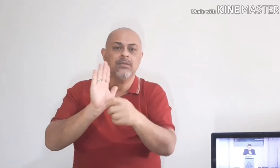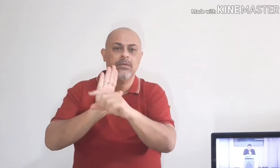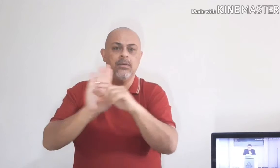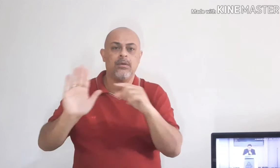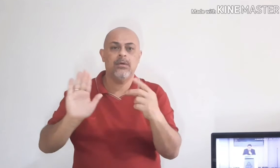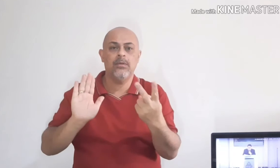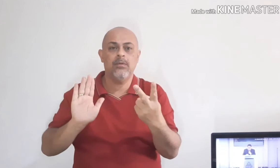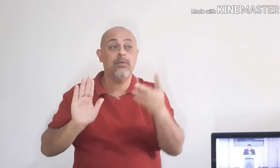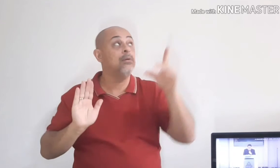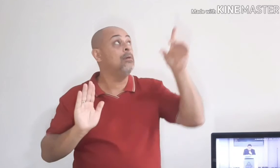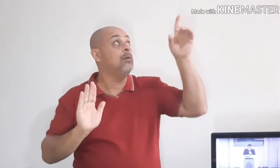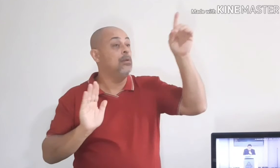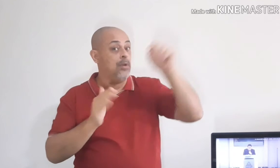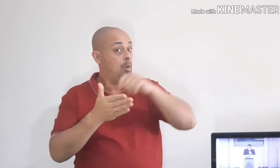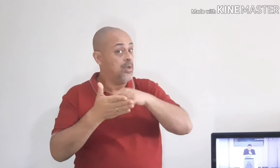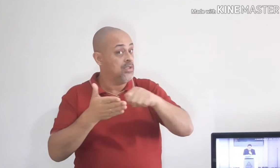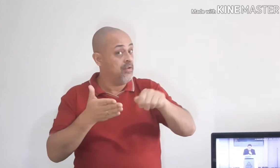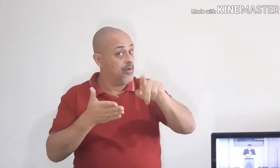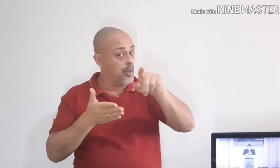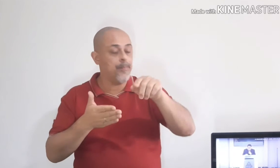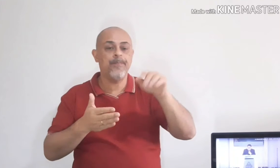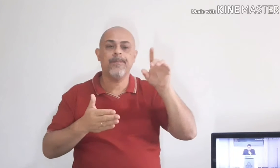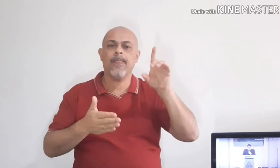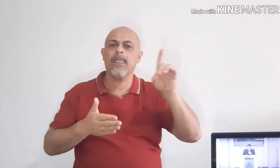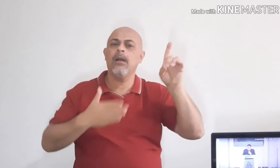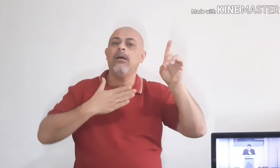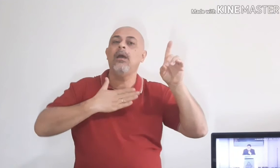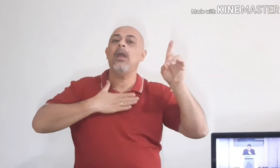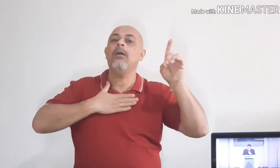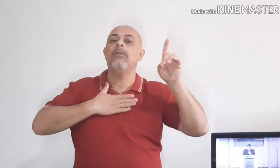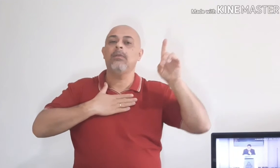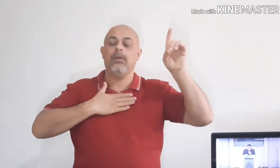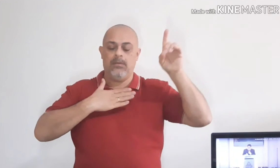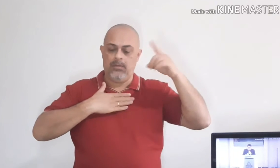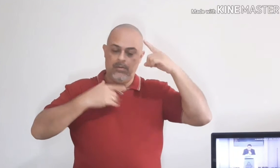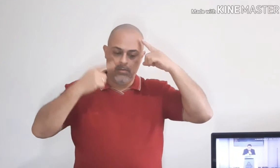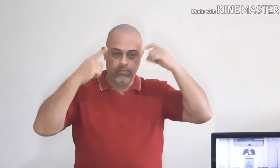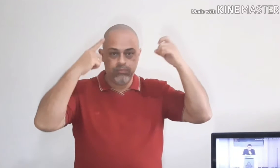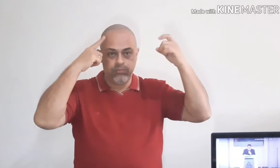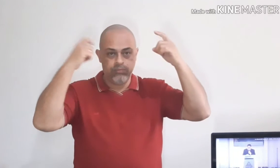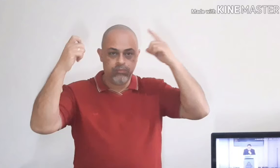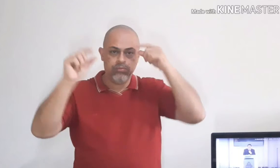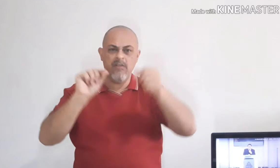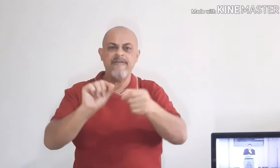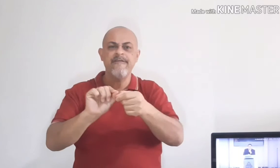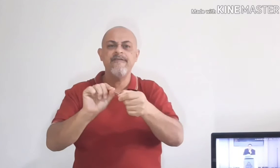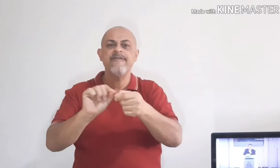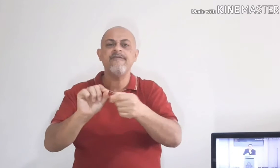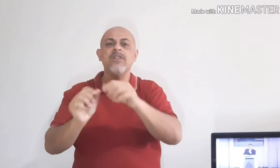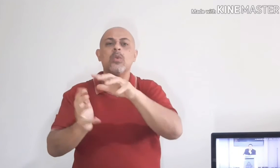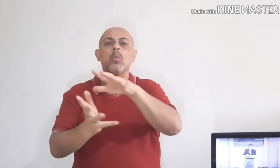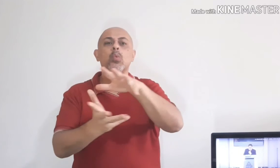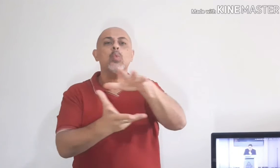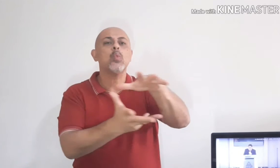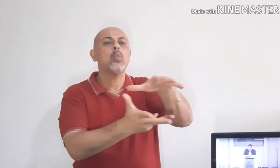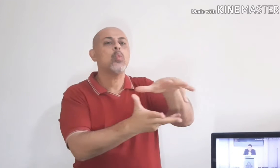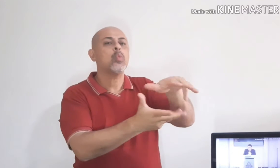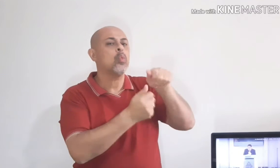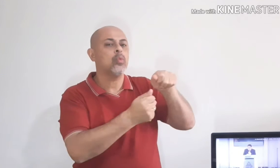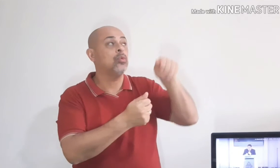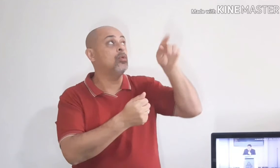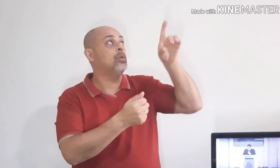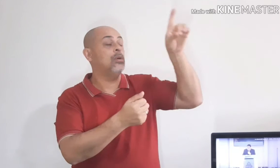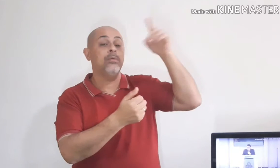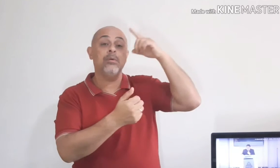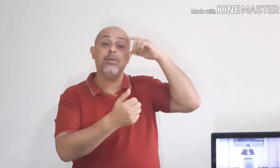Senhor diz: eu criei todas as coisas, eu crio todas as coisas, eu sou o Deus Criador, e